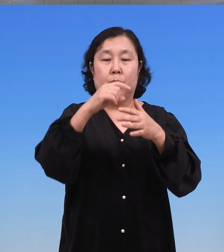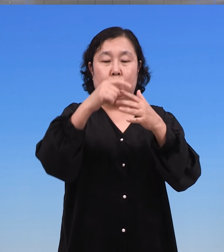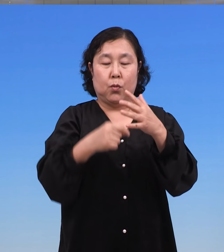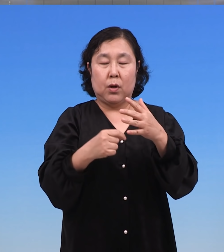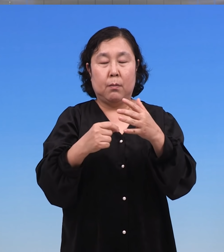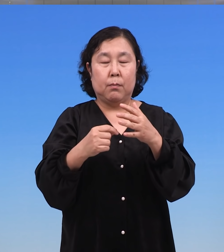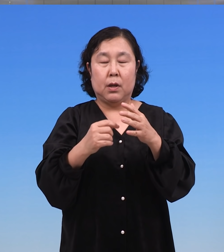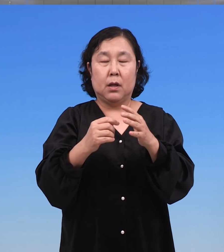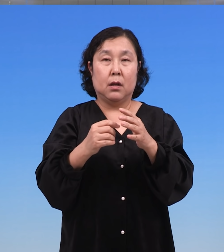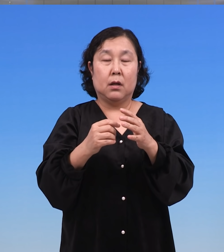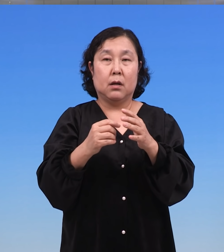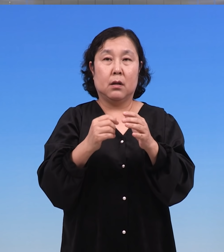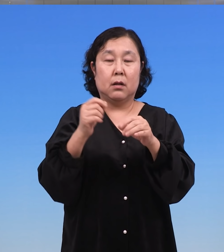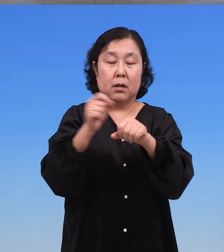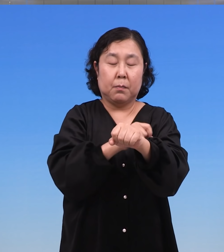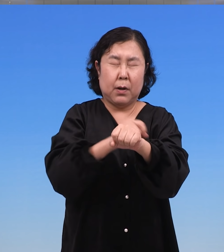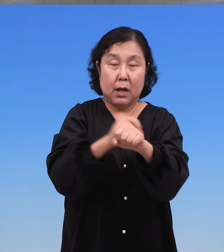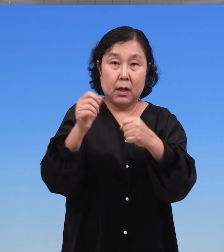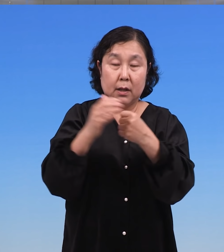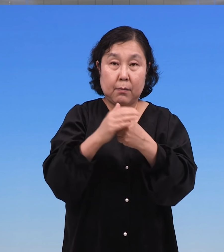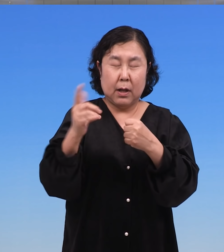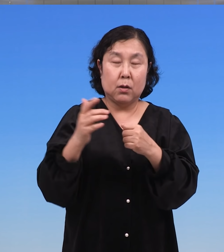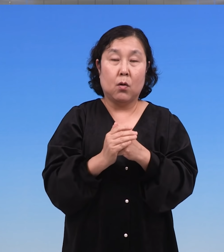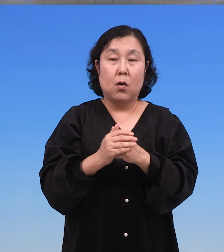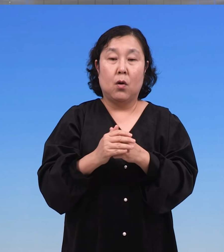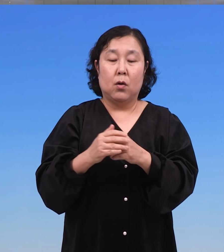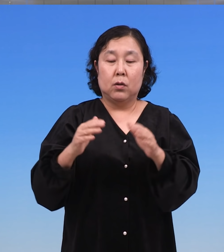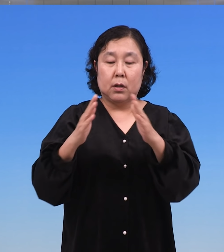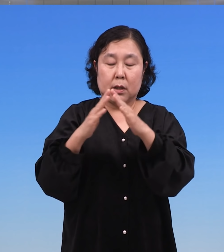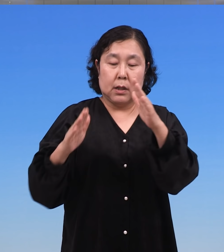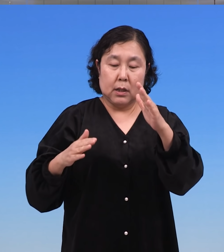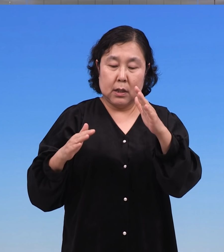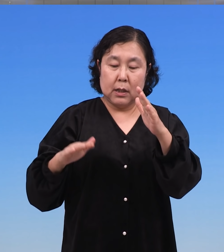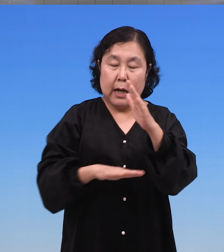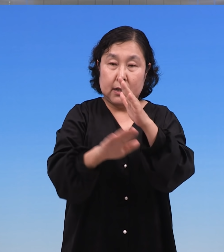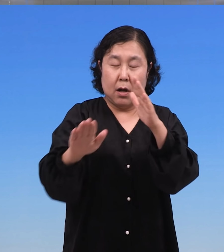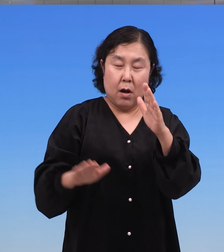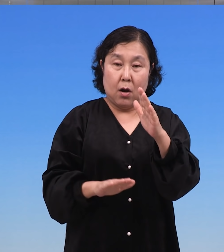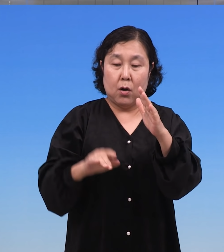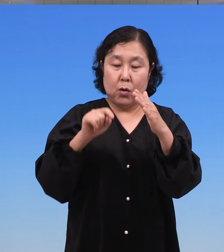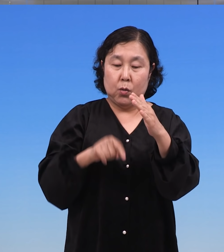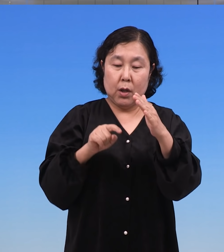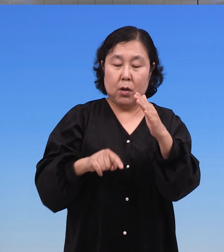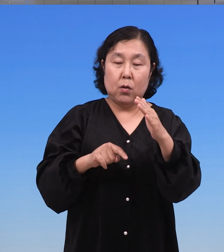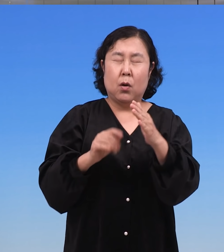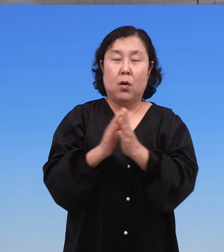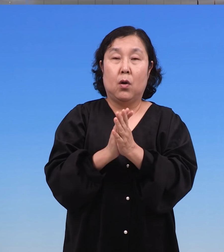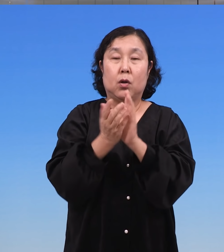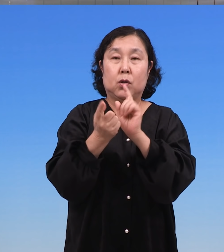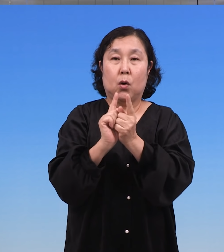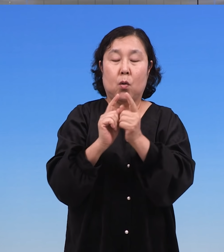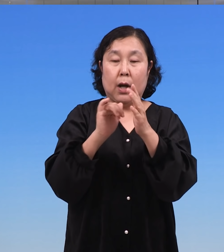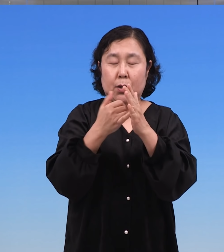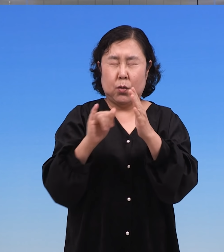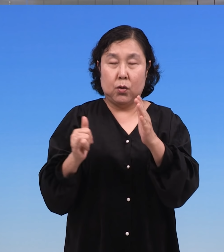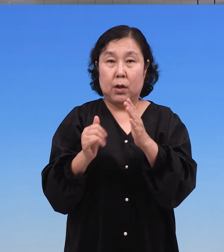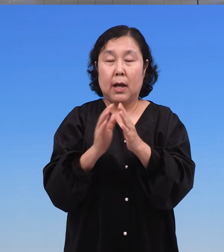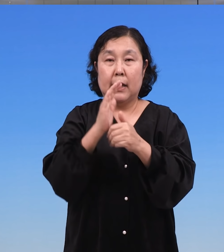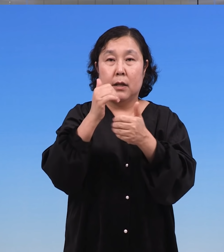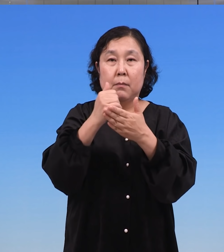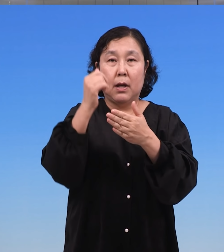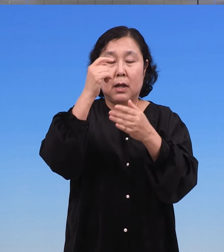순서가 특별해서 특별한 게 아니라, 가정에서도 자녀들과 더불어 배우자가 하나님의 뜻을 구하며